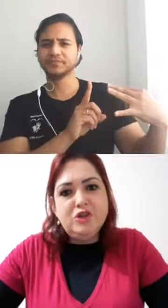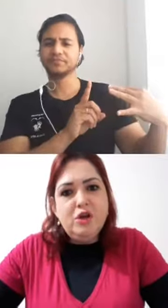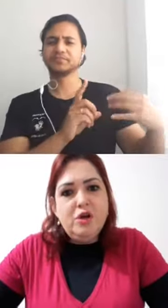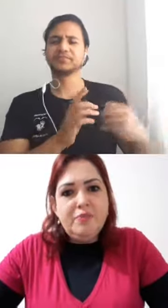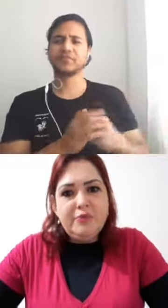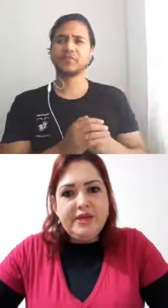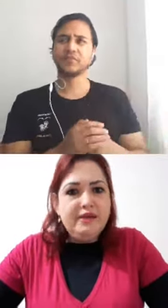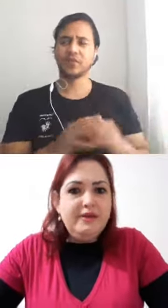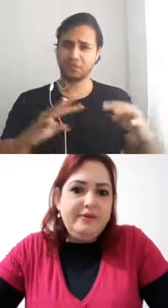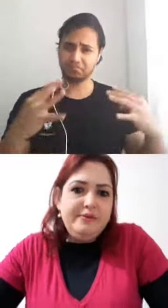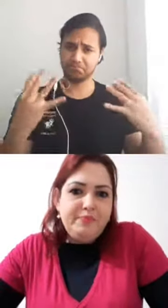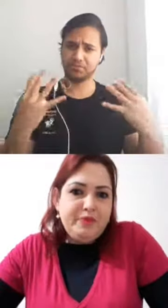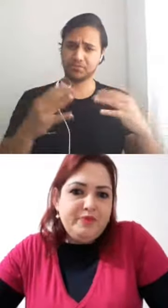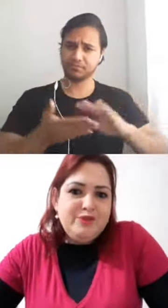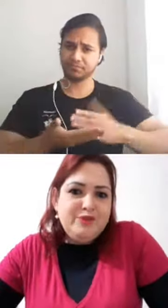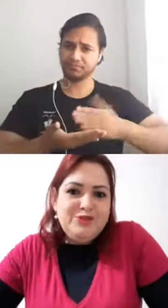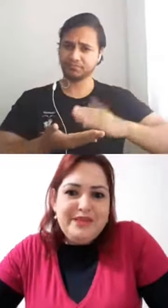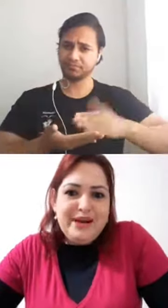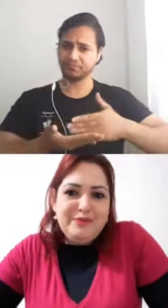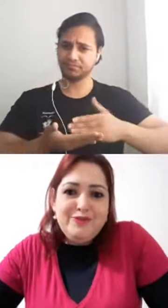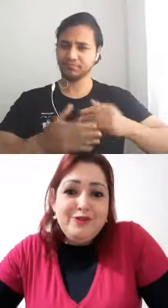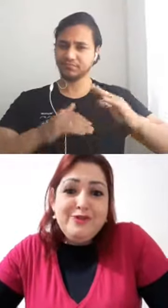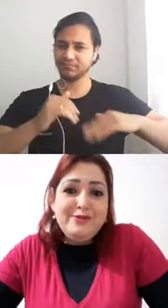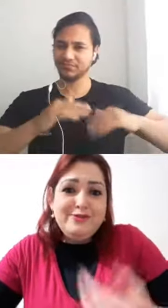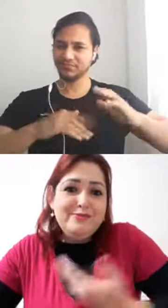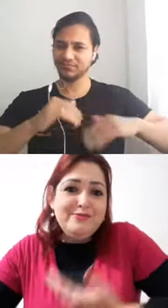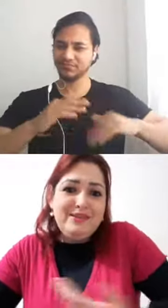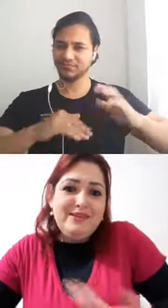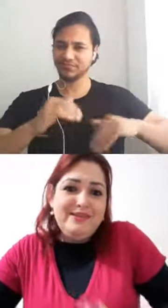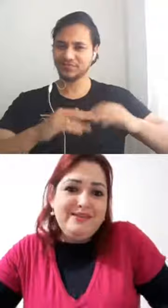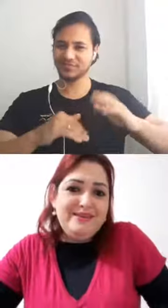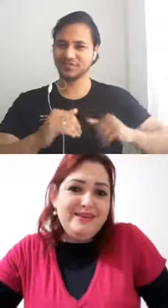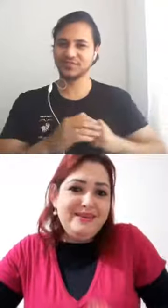intérprete, porque a profissão de intérprete foi